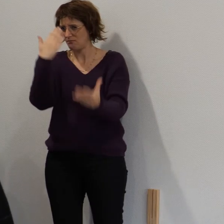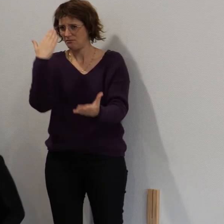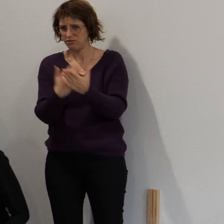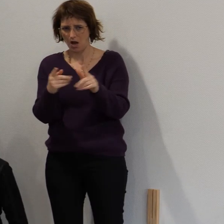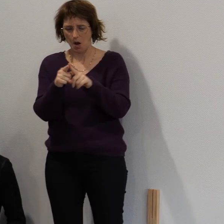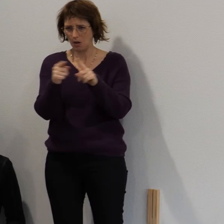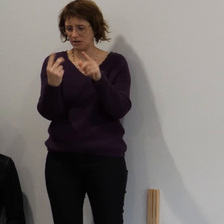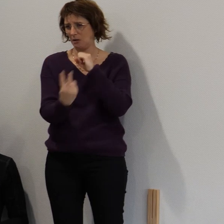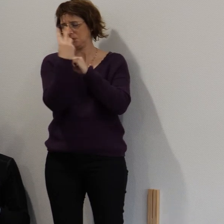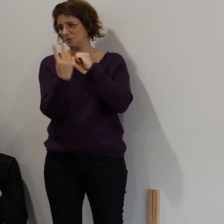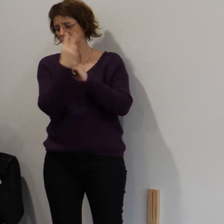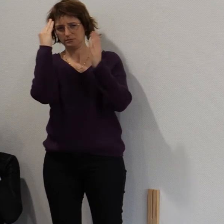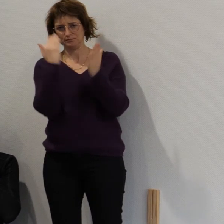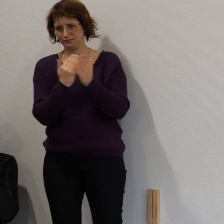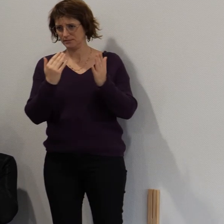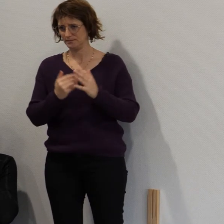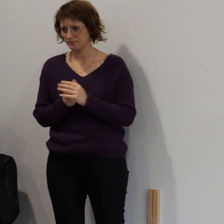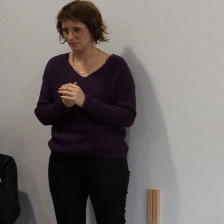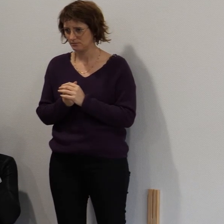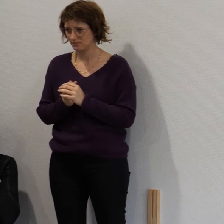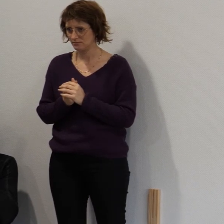des injures,